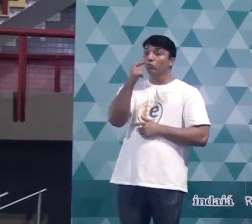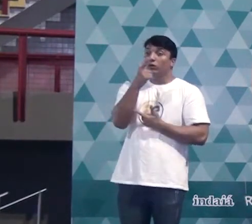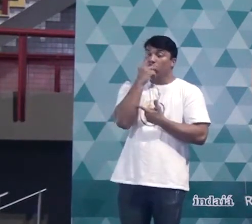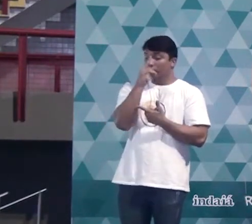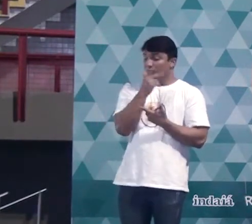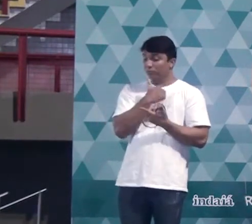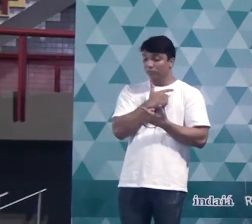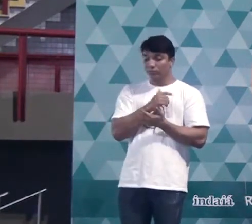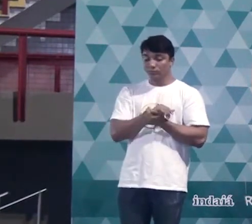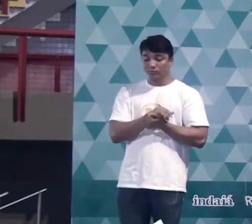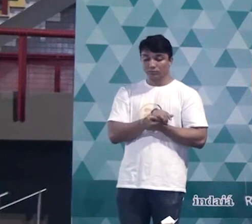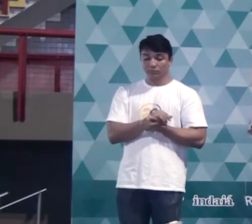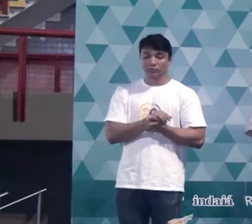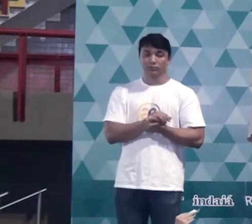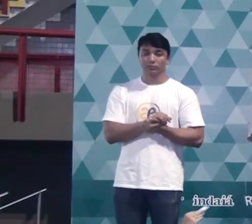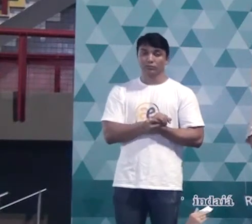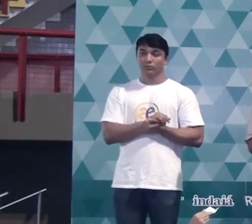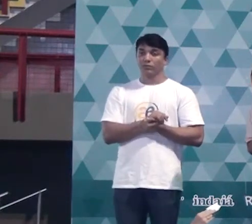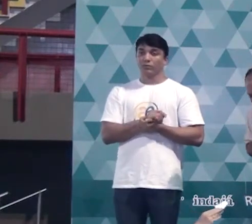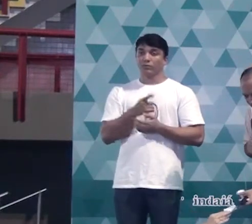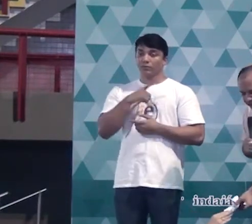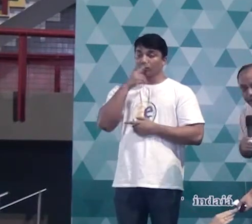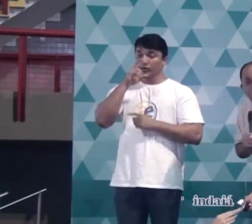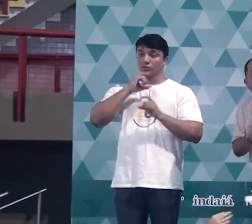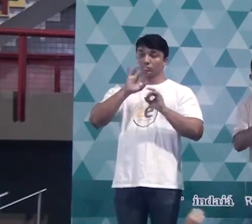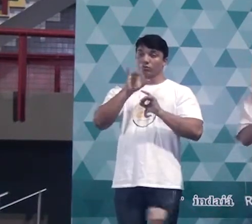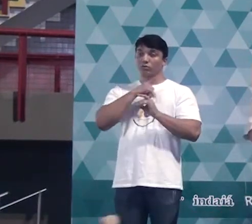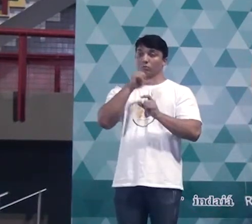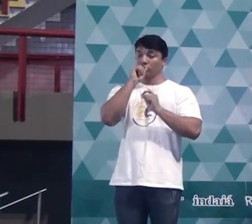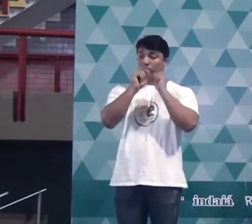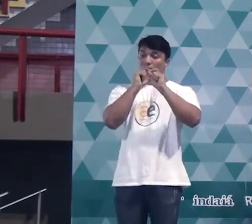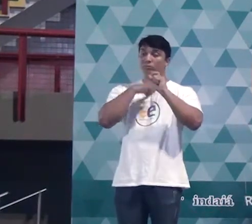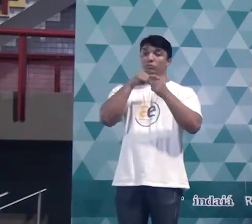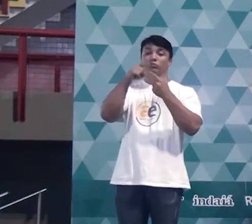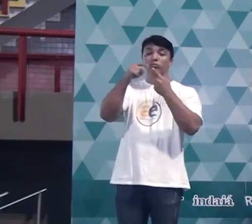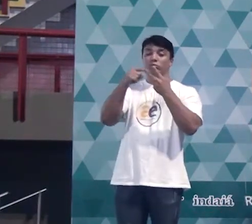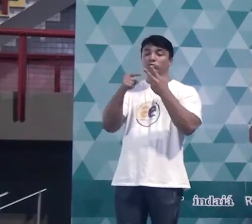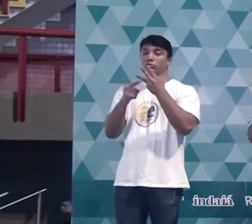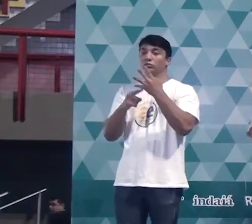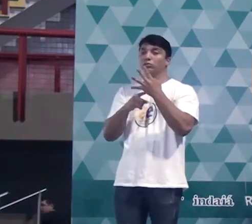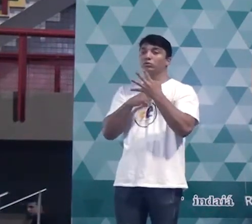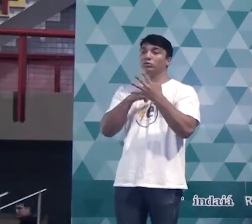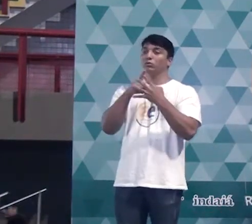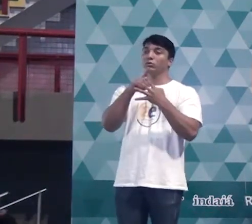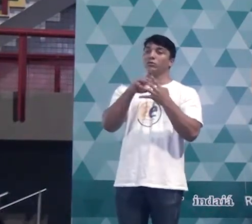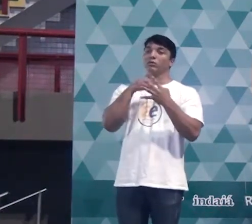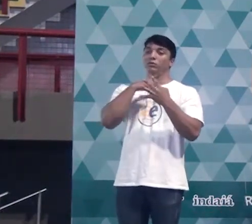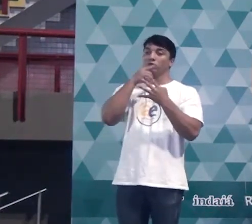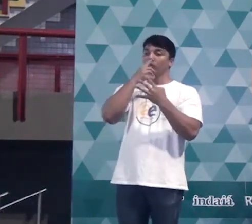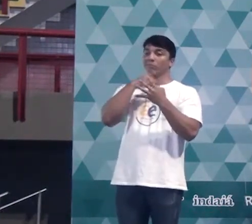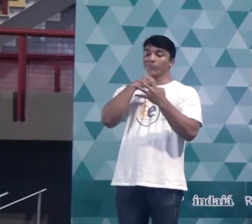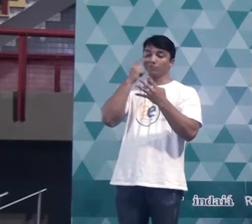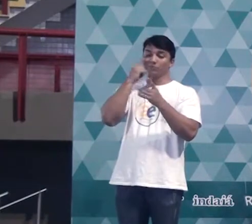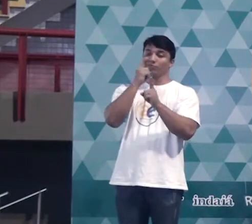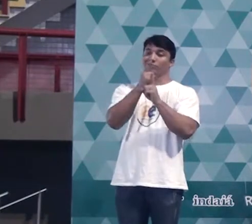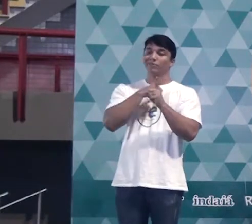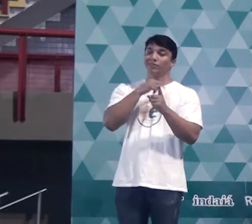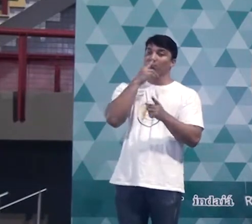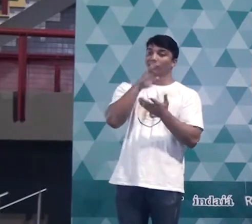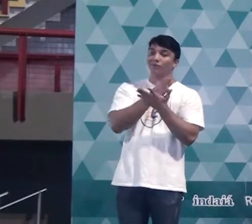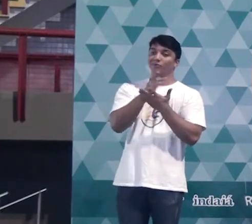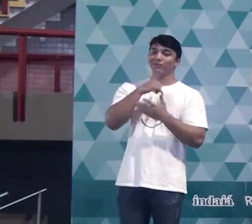Não é porque eu não quero não, é porque não tem. Você conta nos... Você não, o Lula, conta nos dedos as palavras que